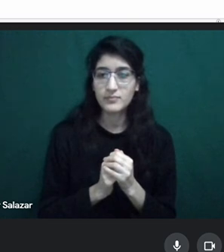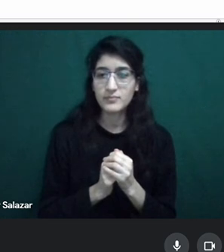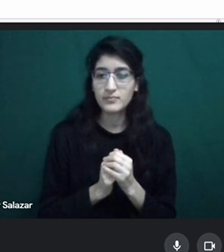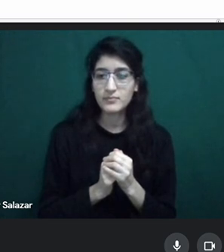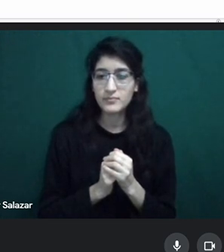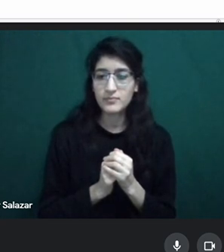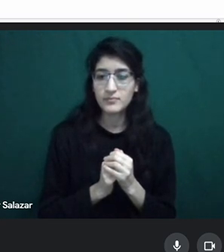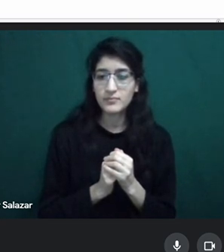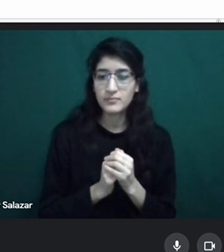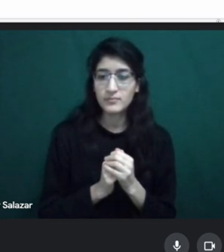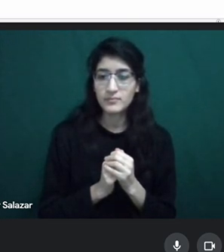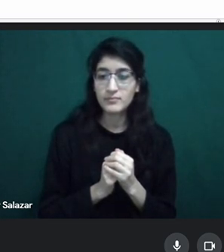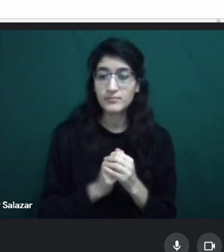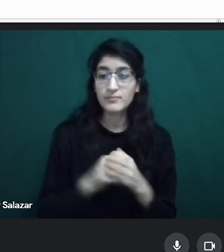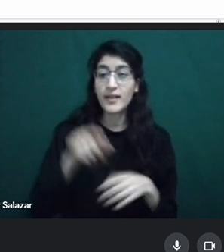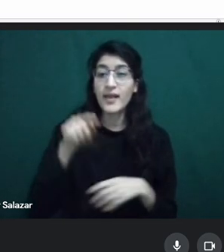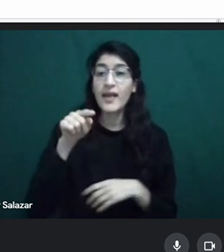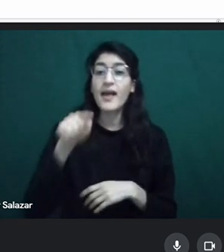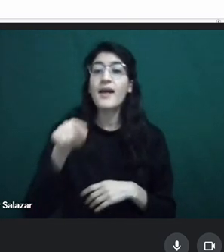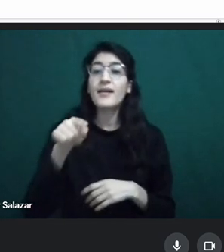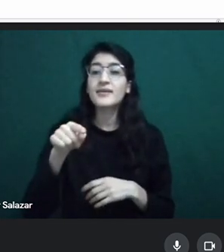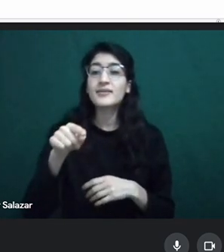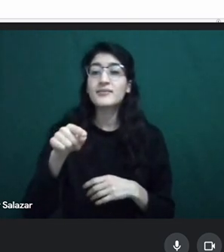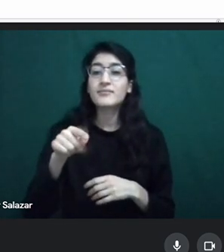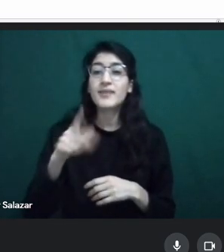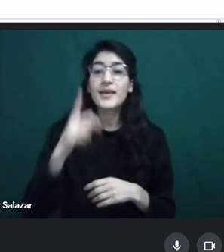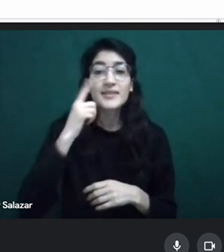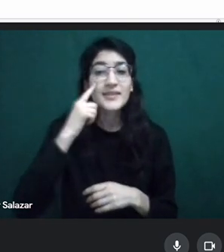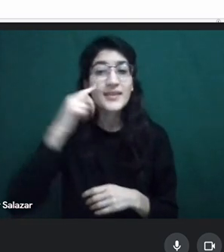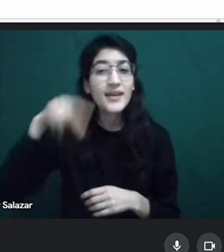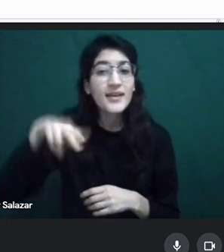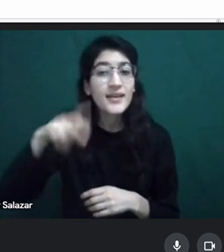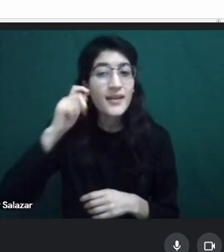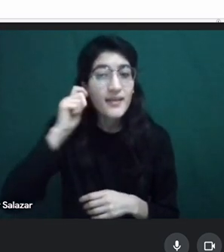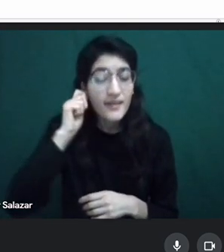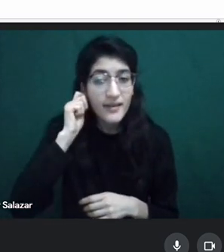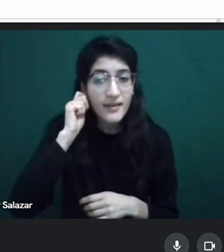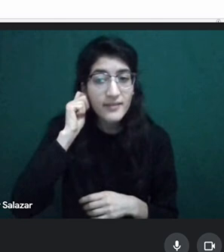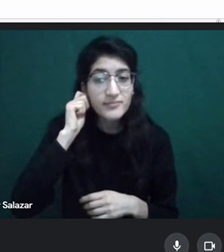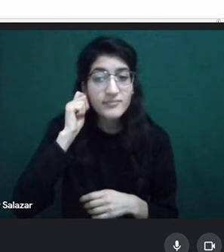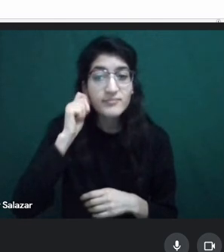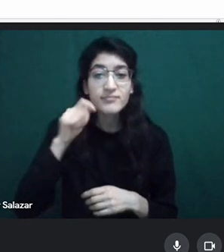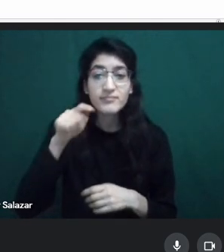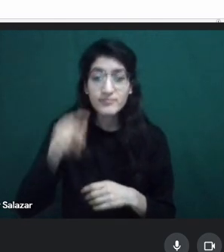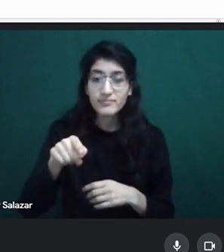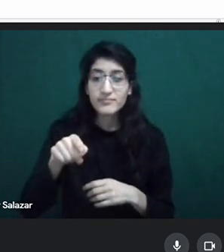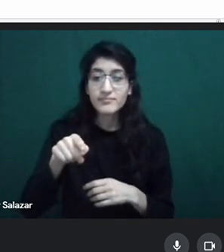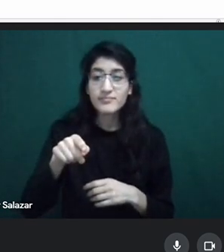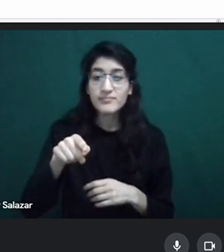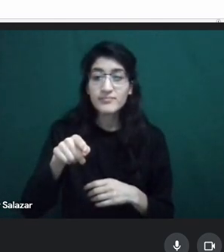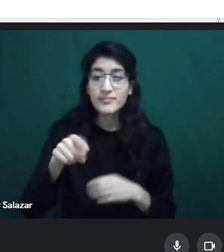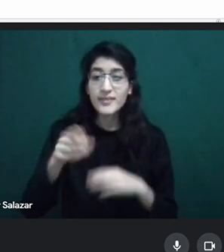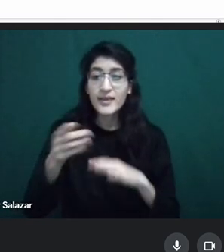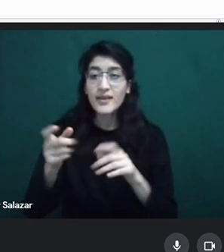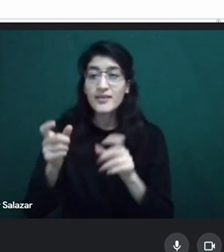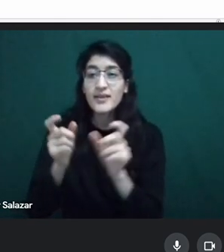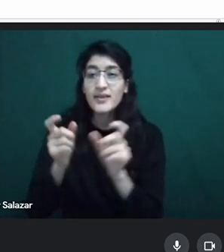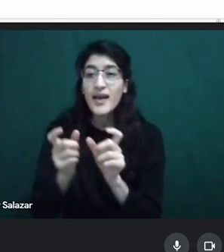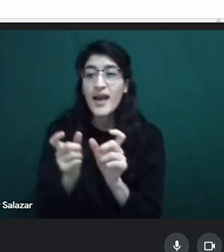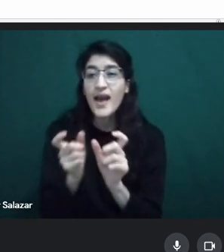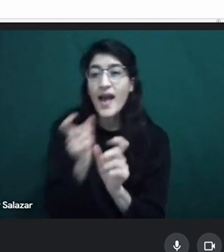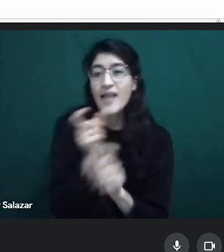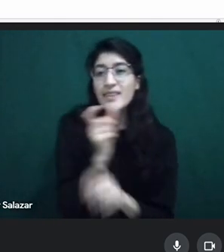Ahí tenemos ING, si lo ven en el chat, que está adelante del sustantivo,